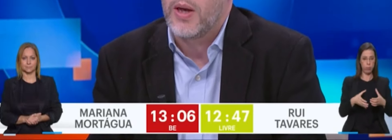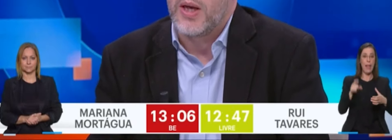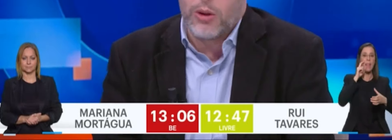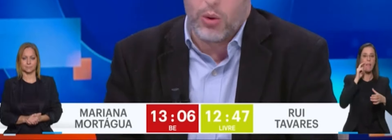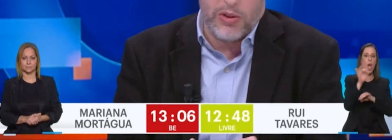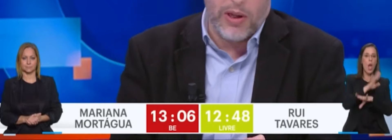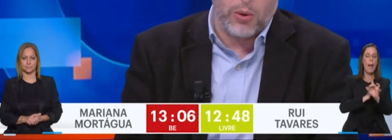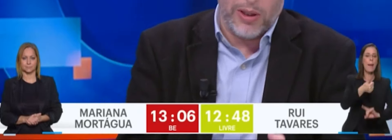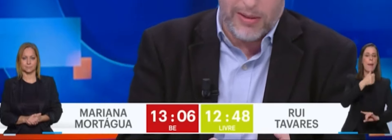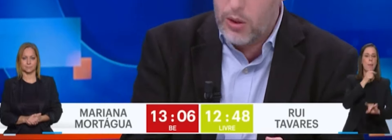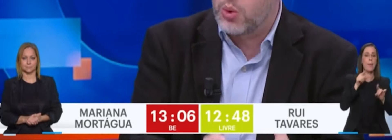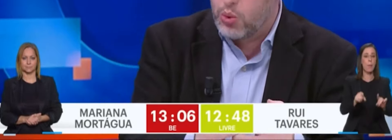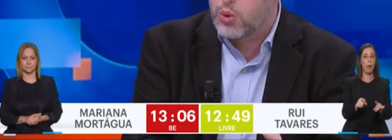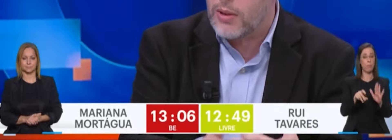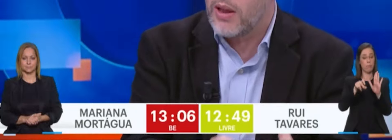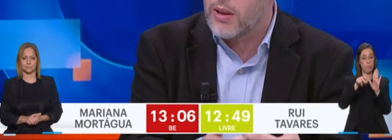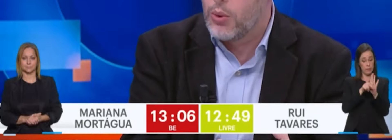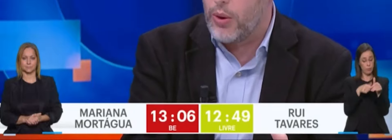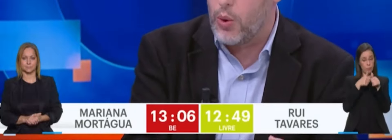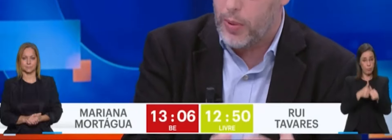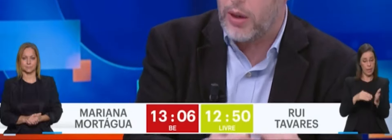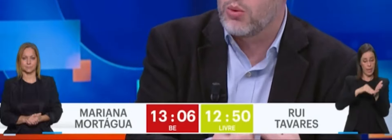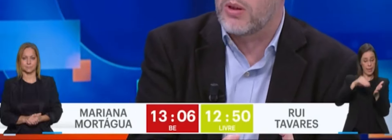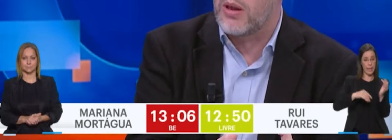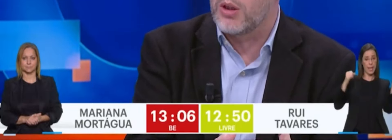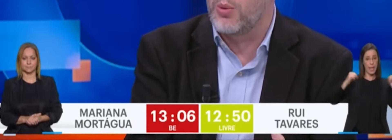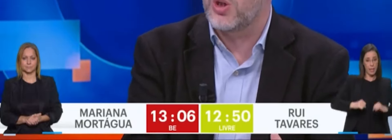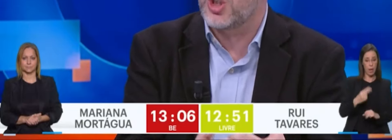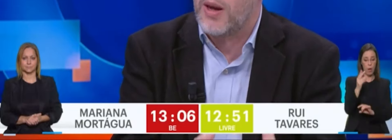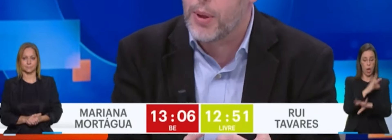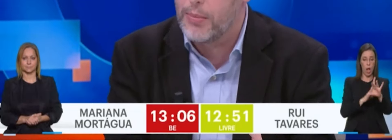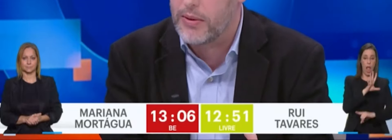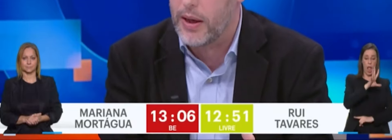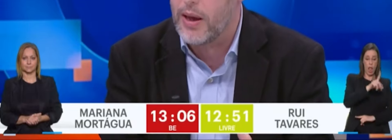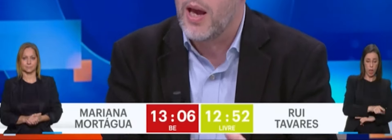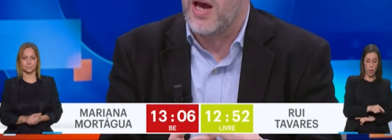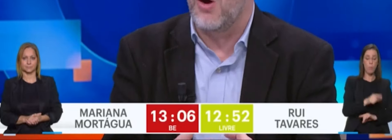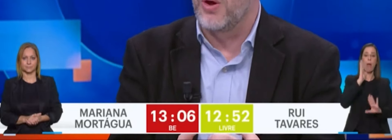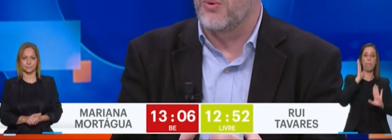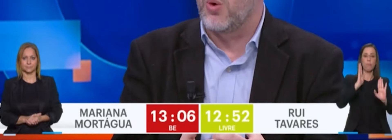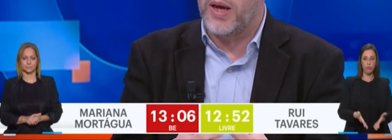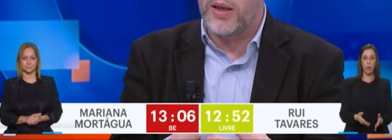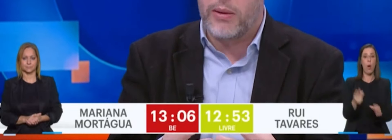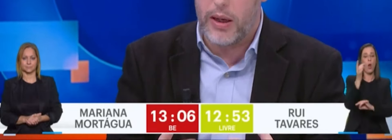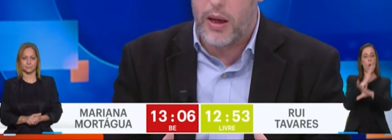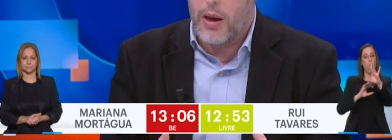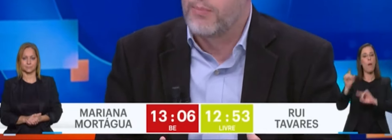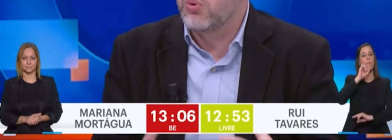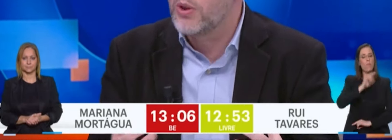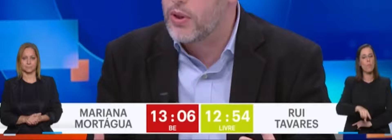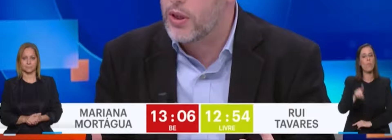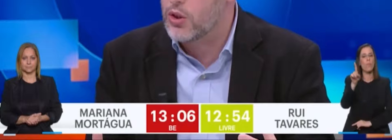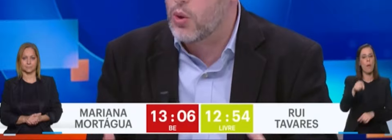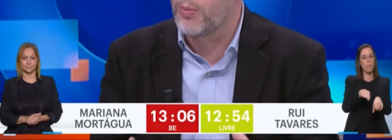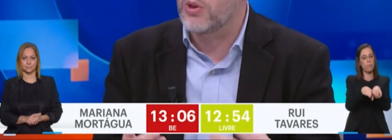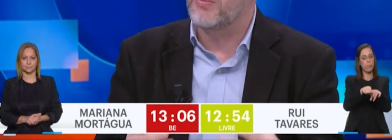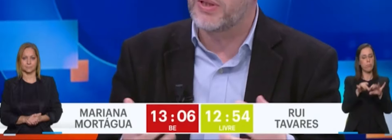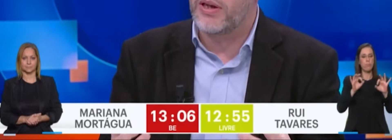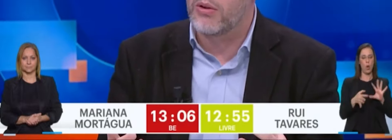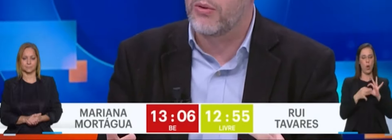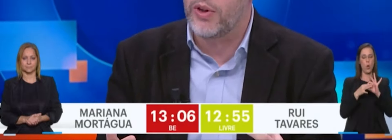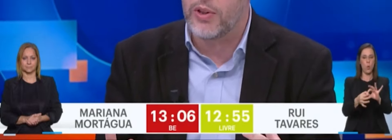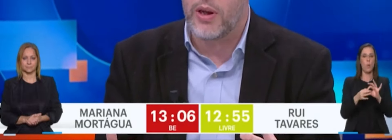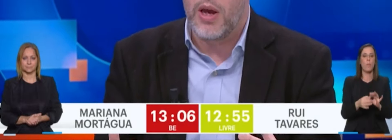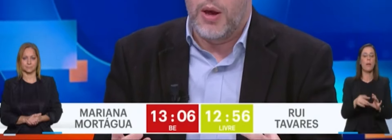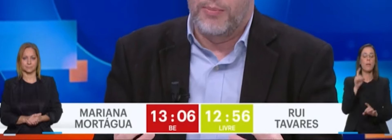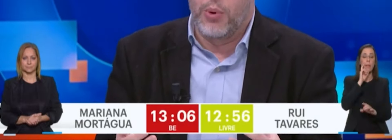defesa e de utilizar os artigos do tratado da União Europeia do Tratado de Lisboa que já permitem à União Europeia ter políticas de cooperação em